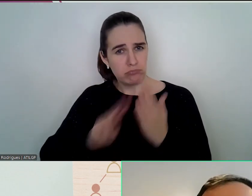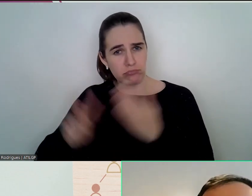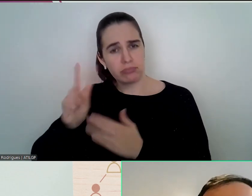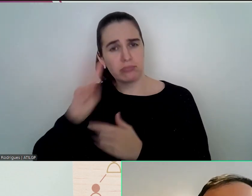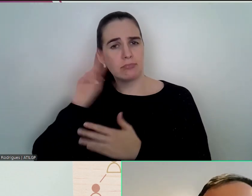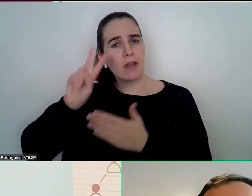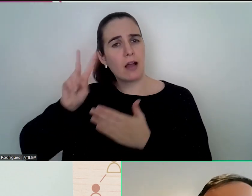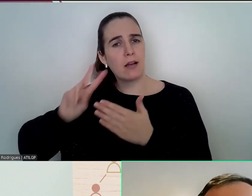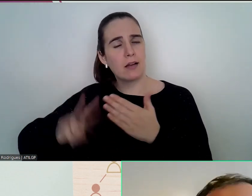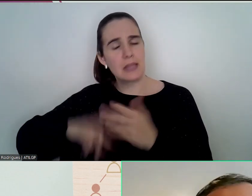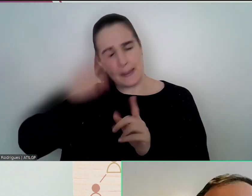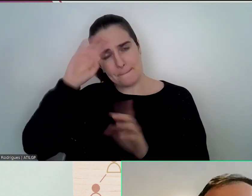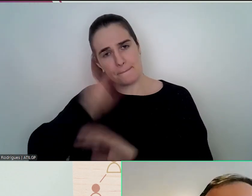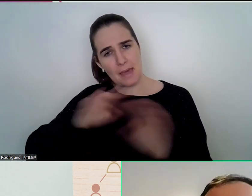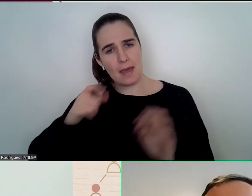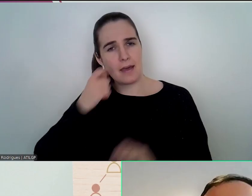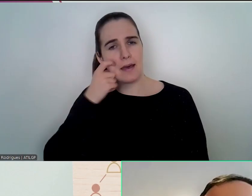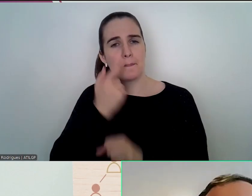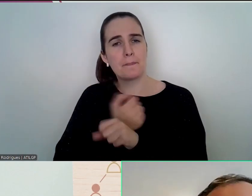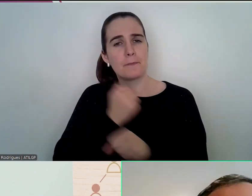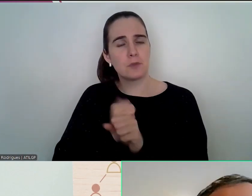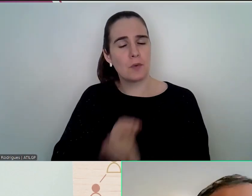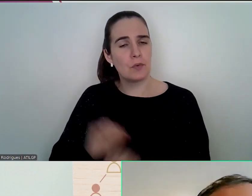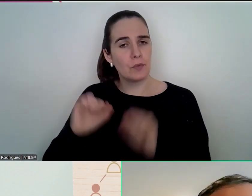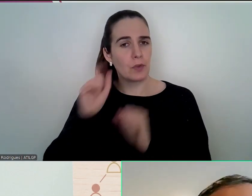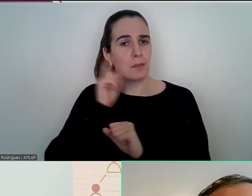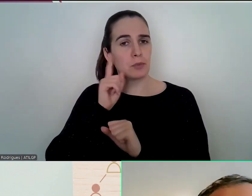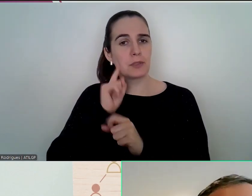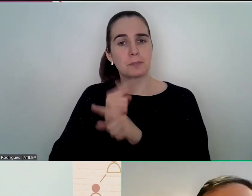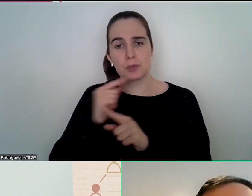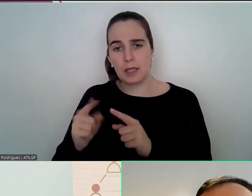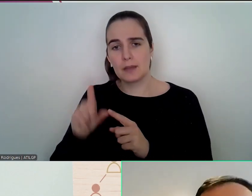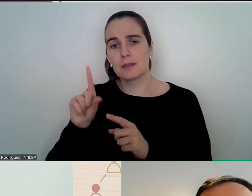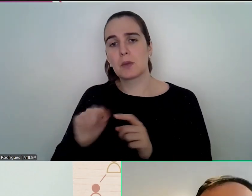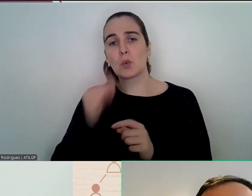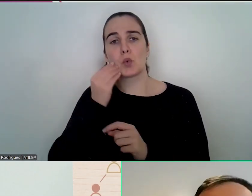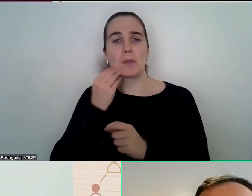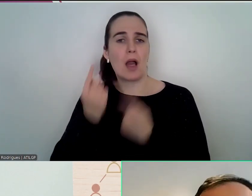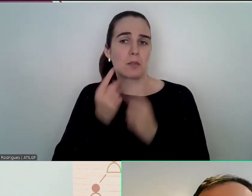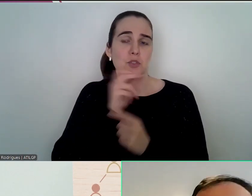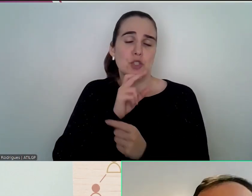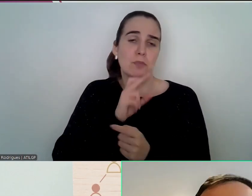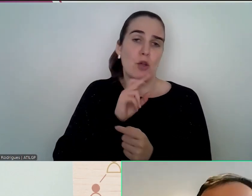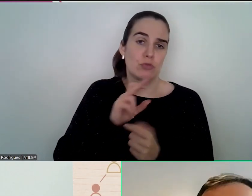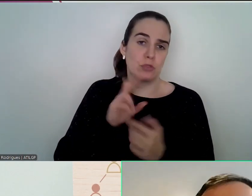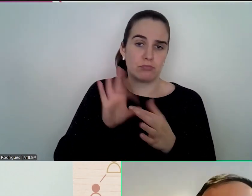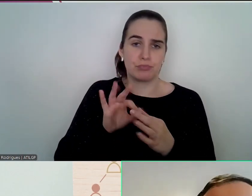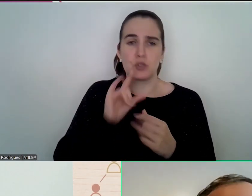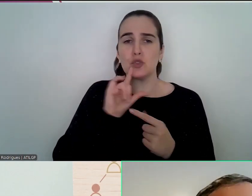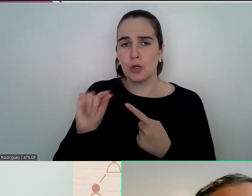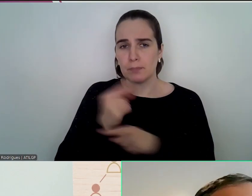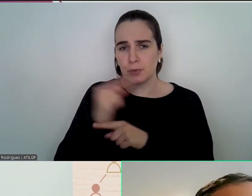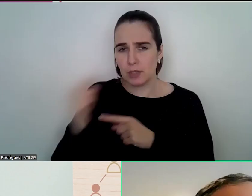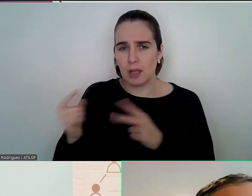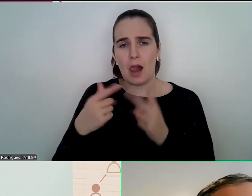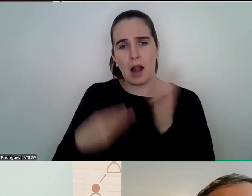papel, a relevância desta figura e aquilo que é a resposta às questões que se colocam sobre a sua designação,